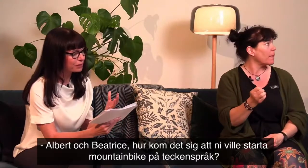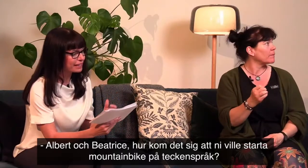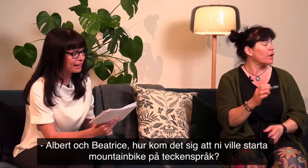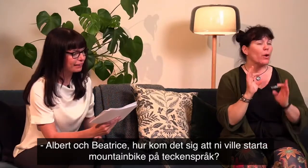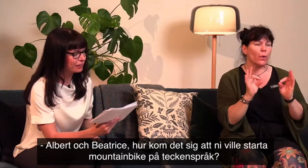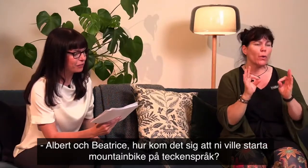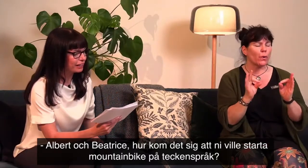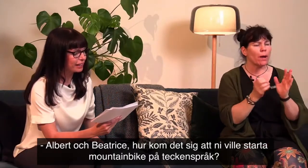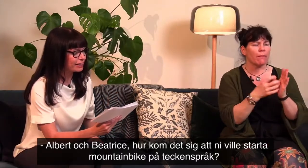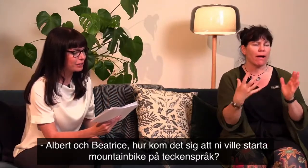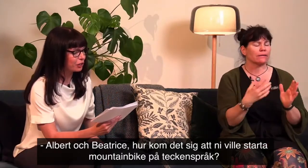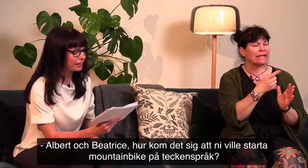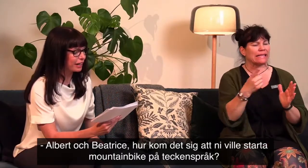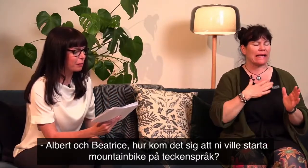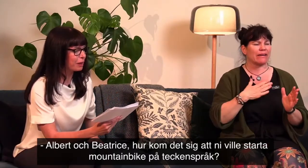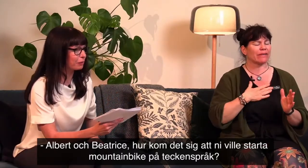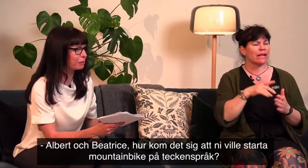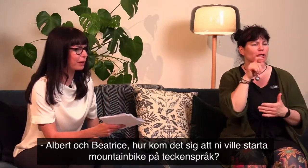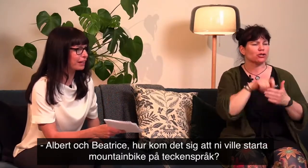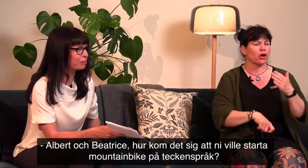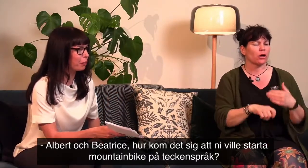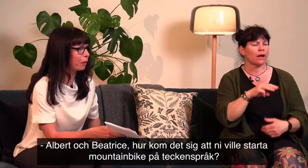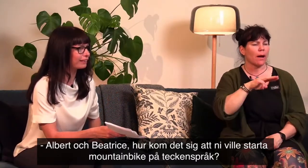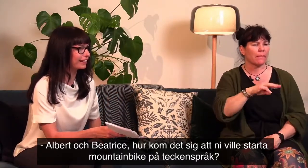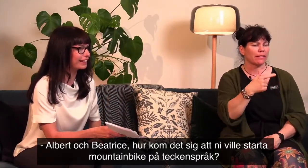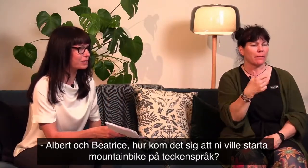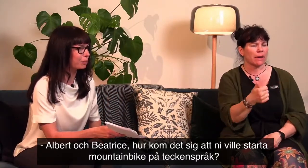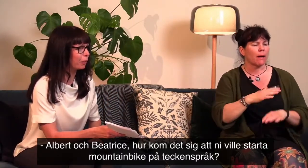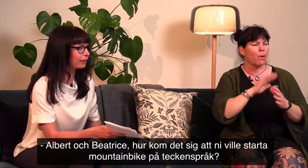det sig att ni ville starta mountainbike på teckenspråk?